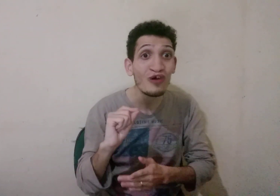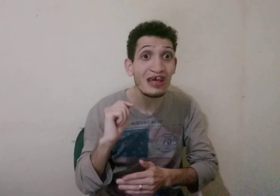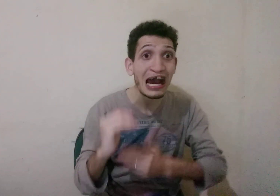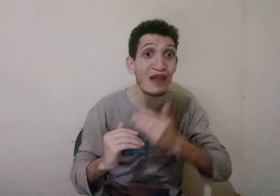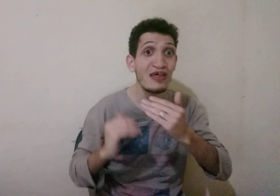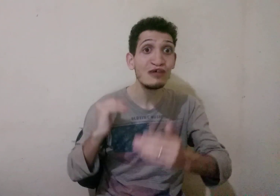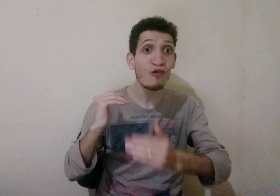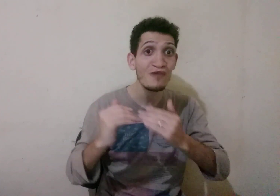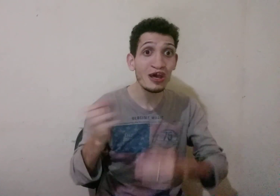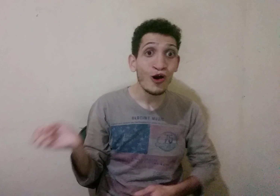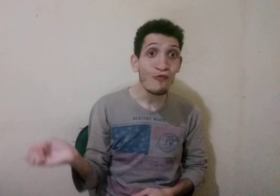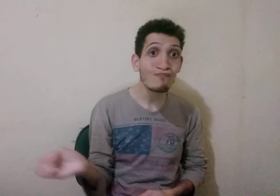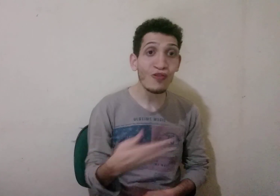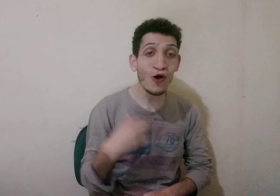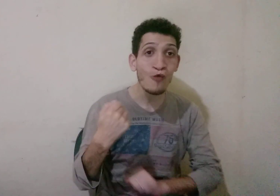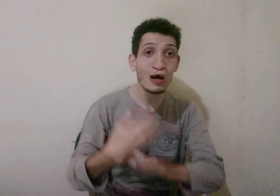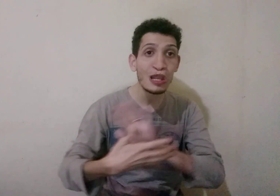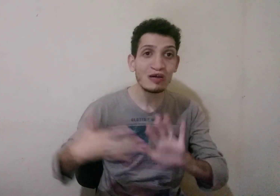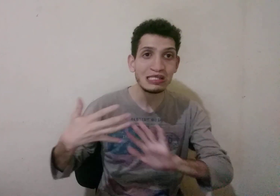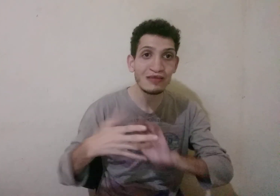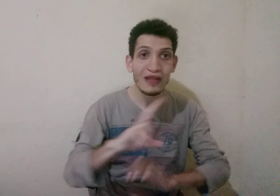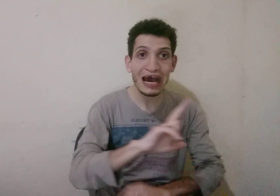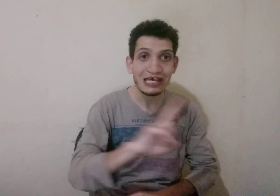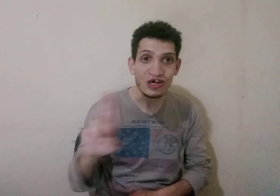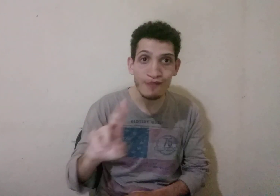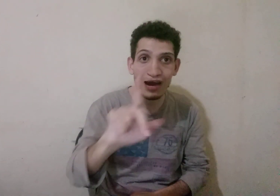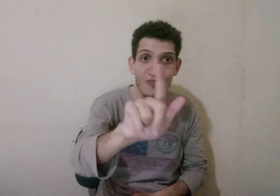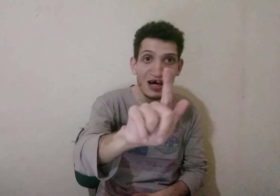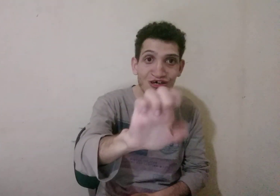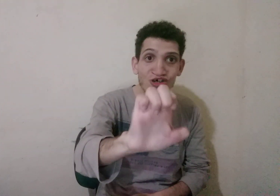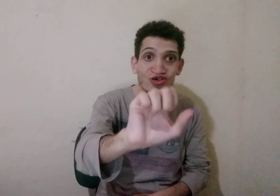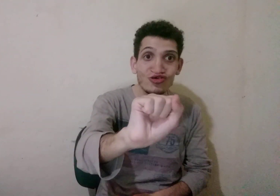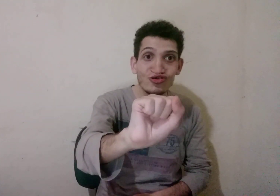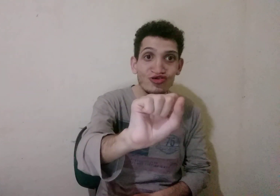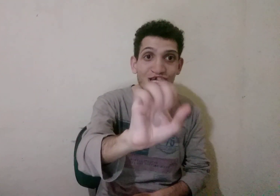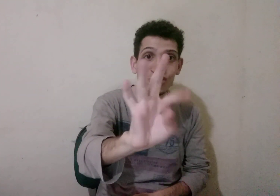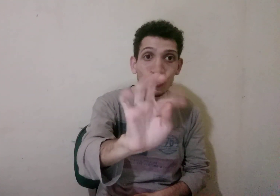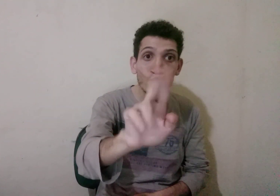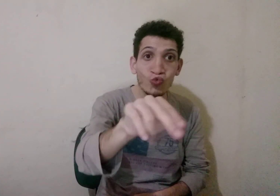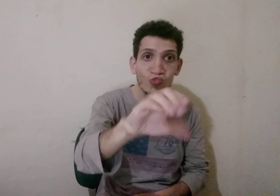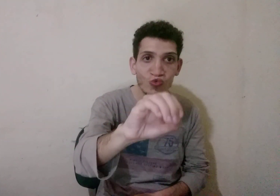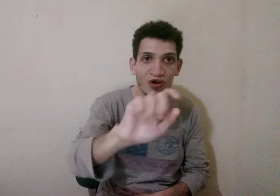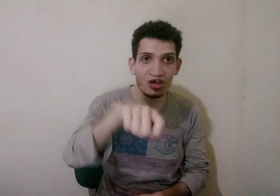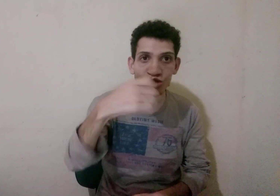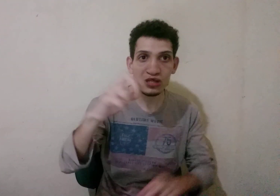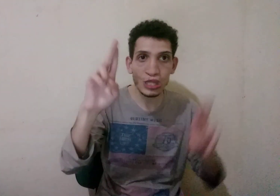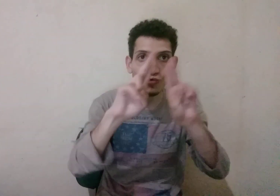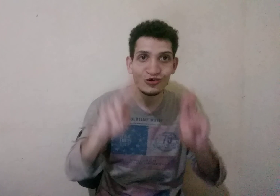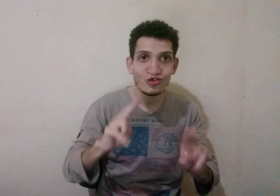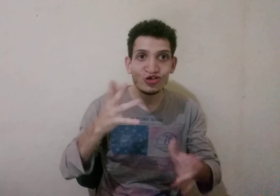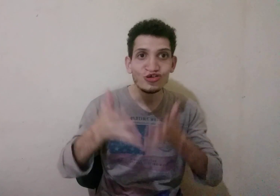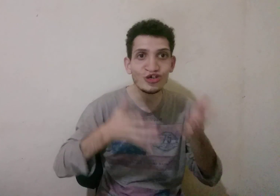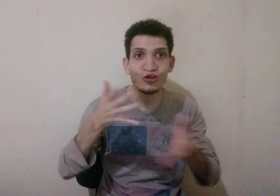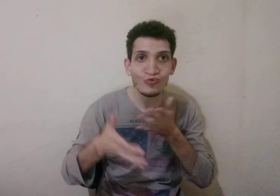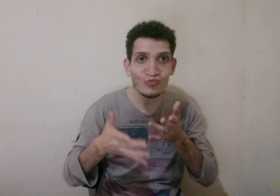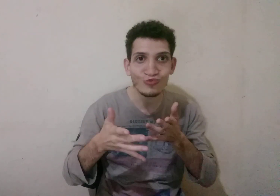a desenvolver uma nova linhas de sinais, chamada, Zestuno, esse é o sinal, Zestuno,